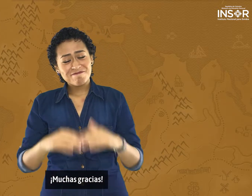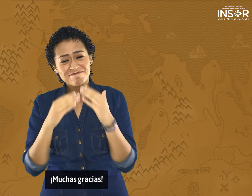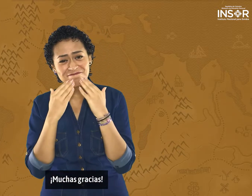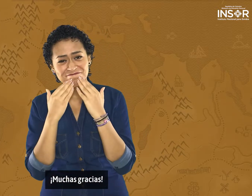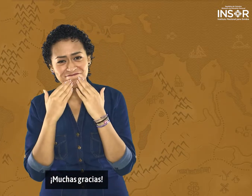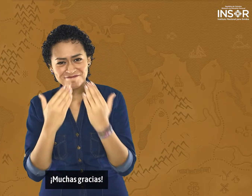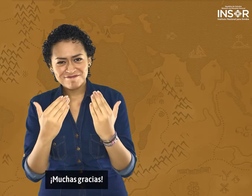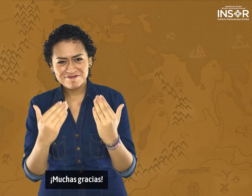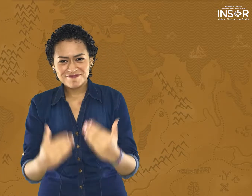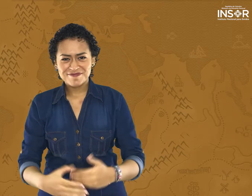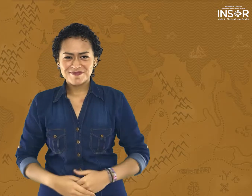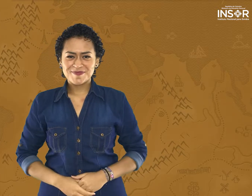Muchas gracias.